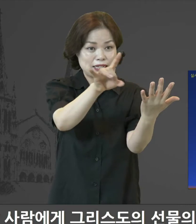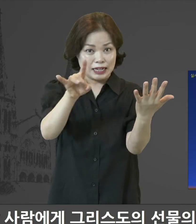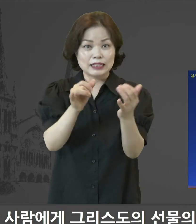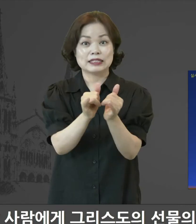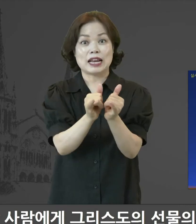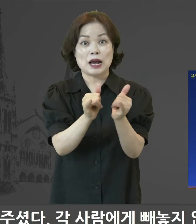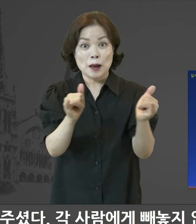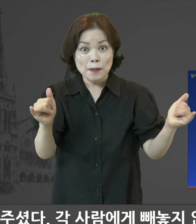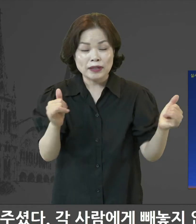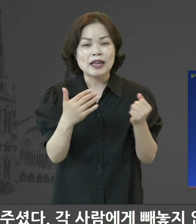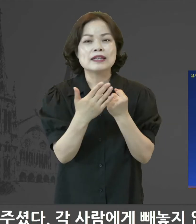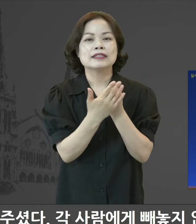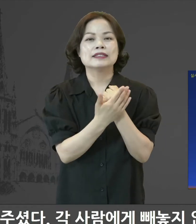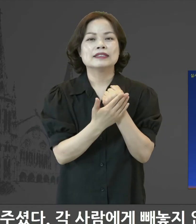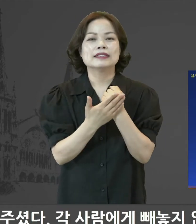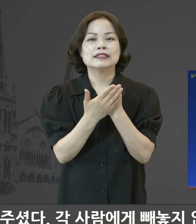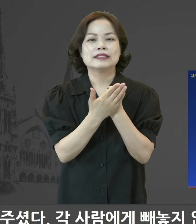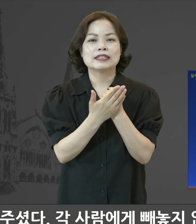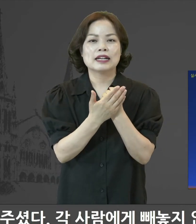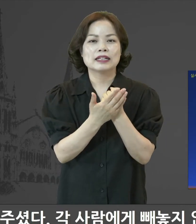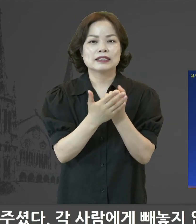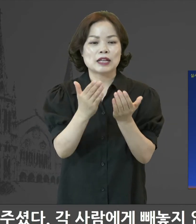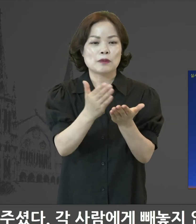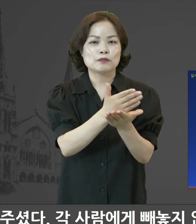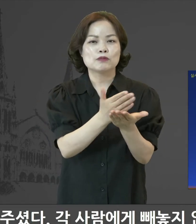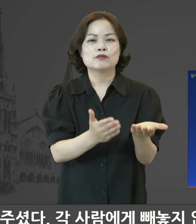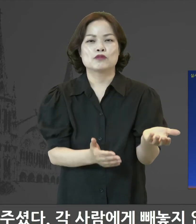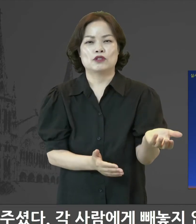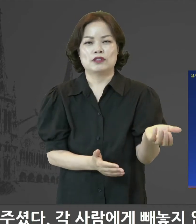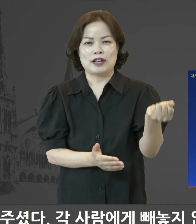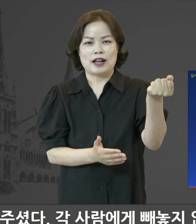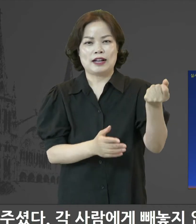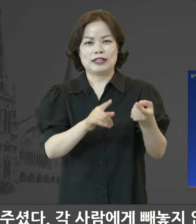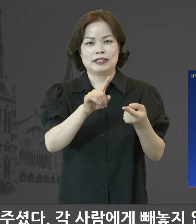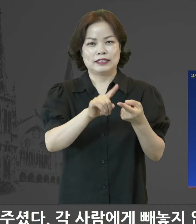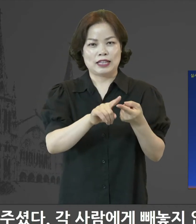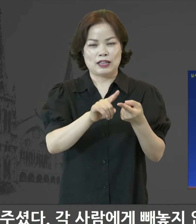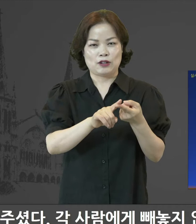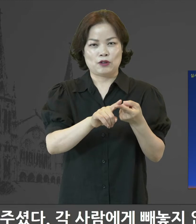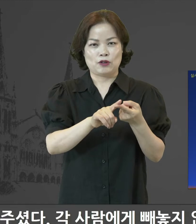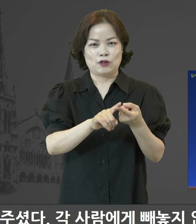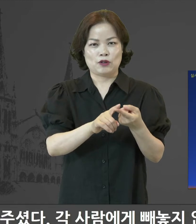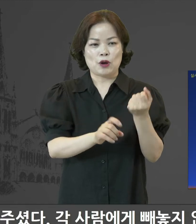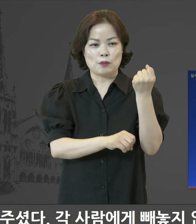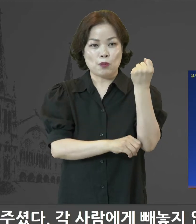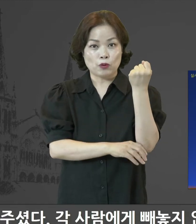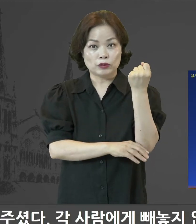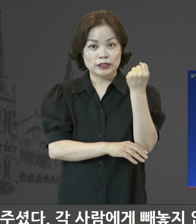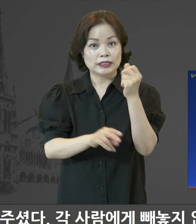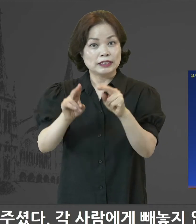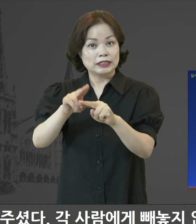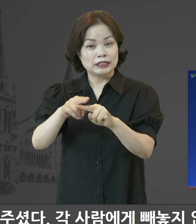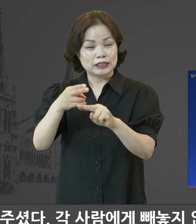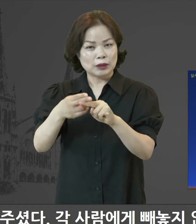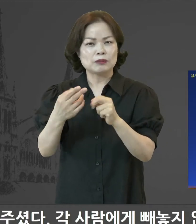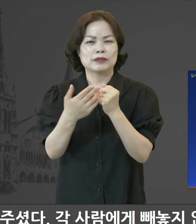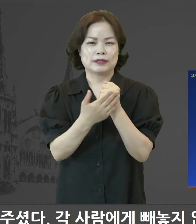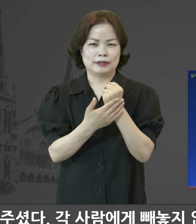각기에게 그 사람의 분량대로, 본질이 선물이고요, 은혜라고 얘기를